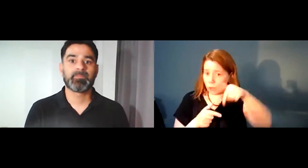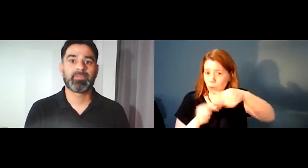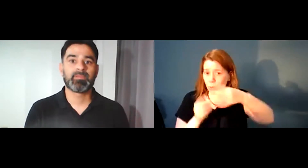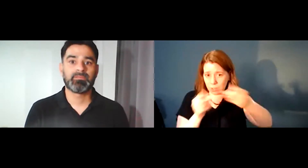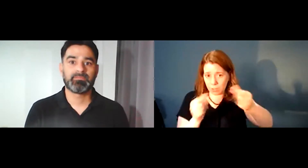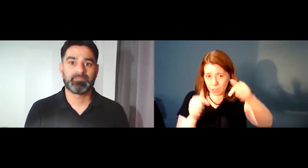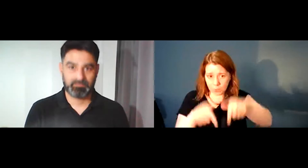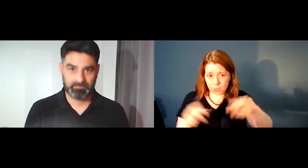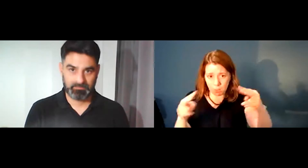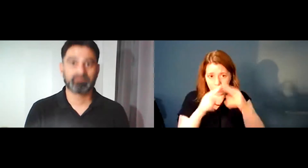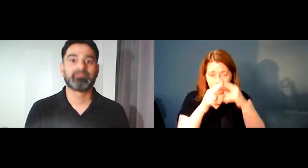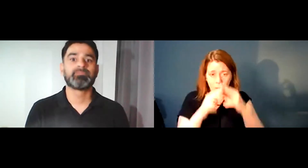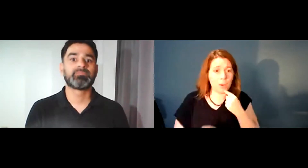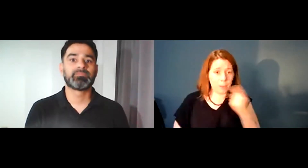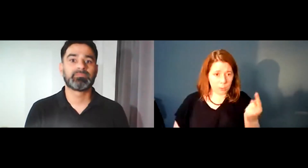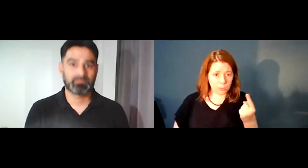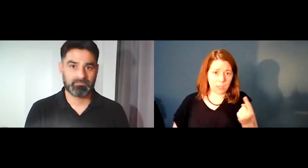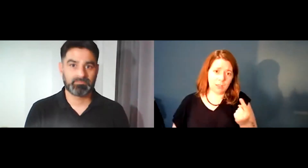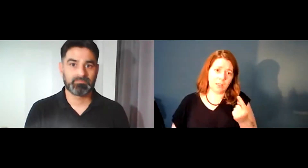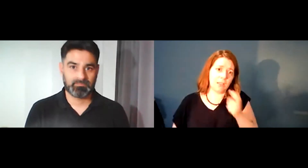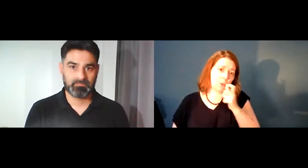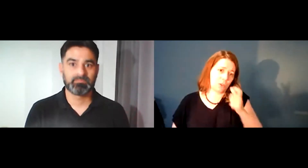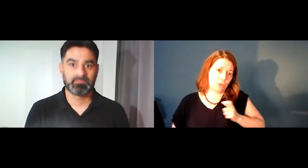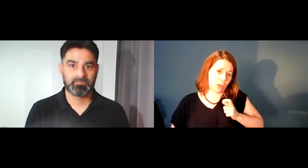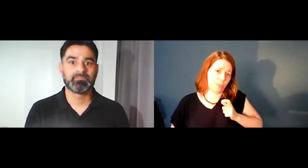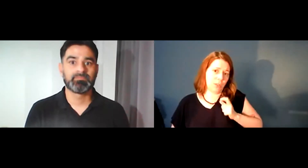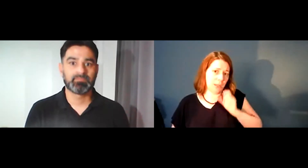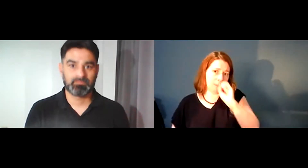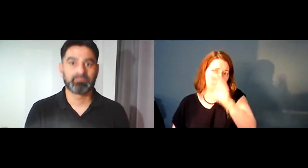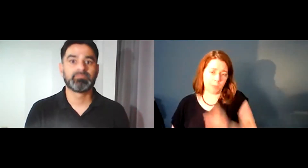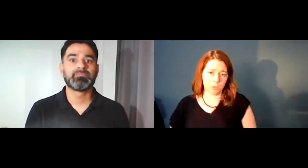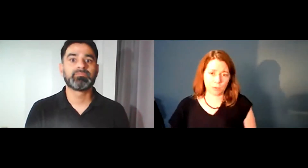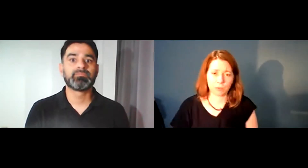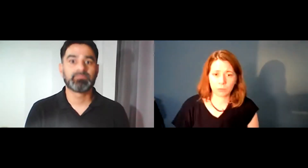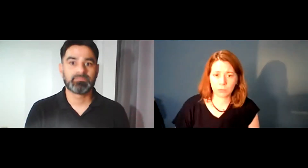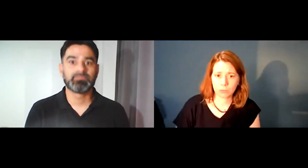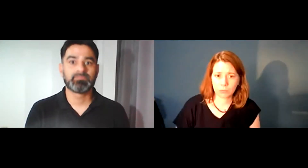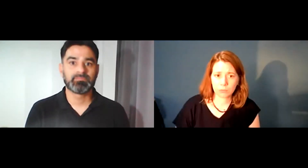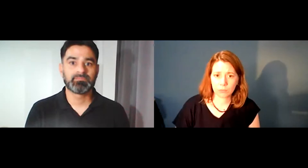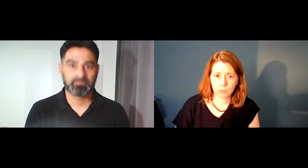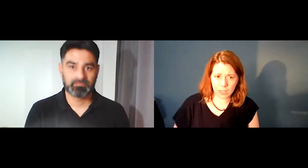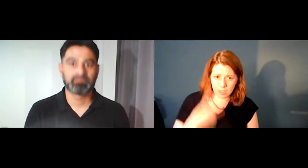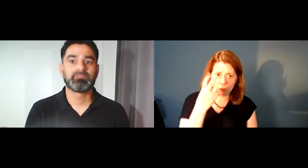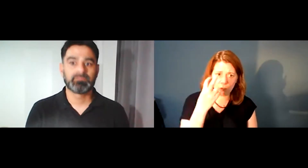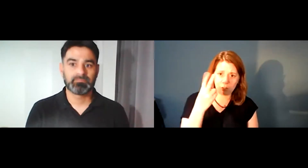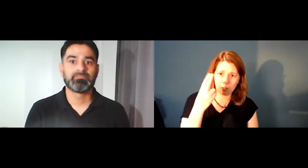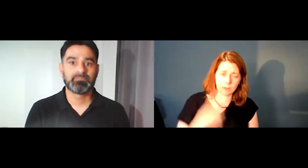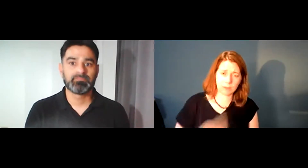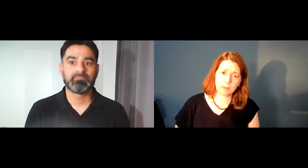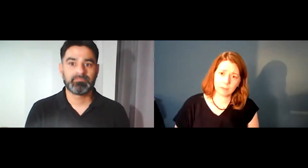cuando terminamos el encuentro, vamos a preguntar y cuando nos respondan, los mandamos. Bueno, por